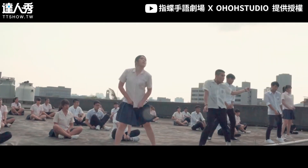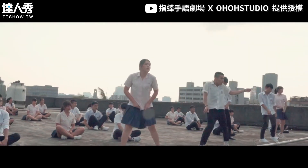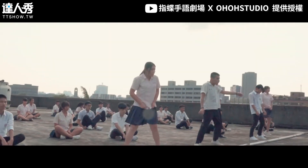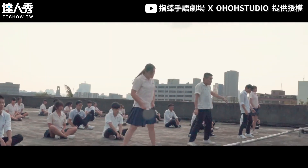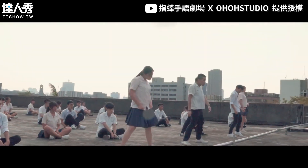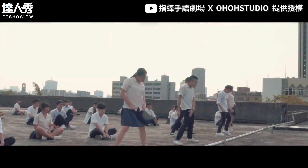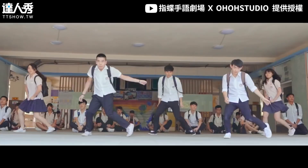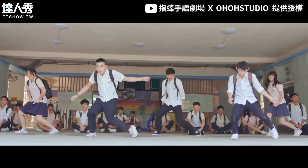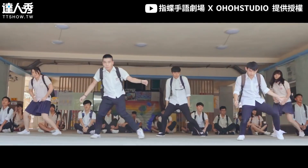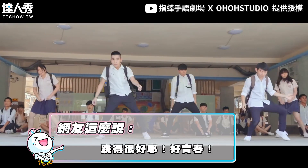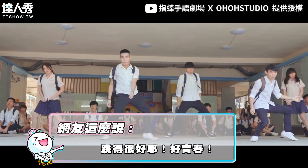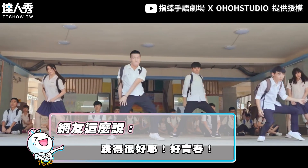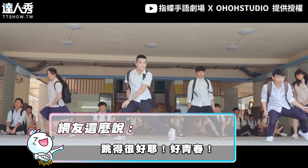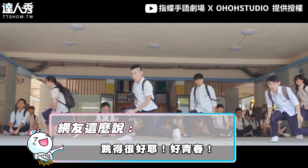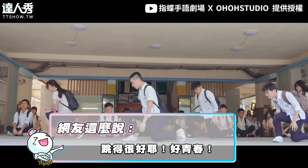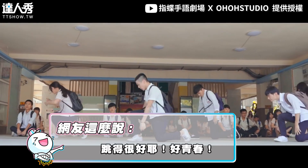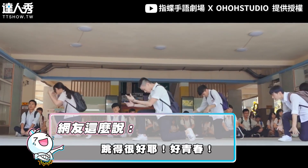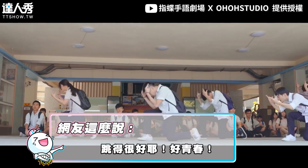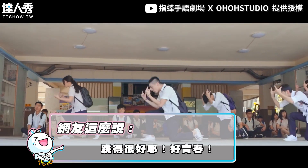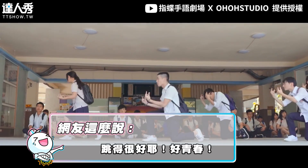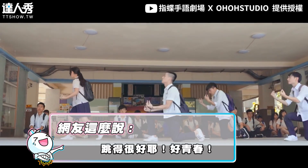象中的爱情好像